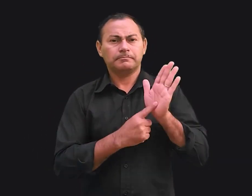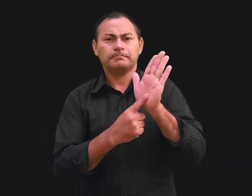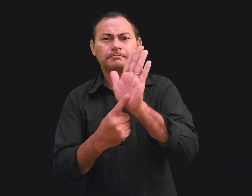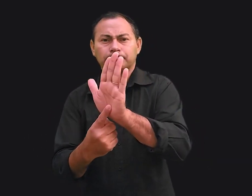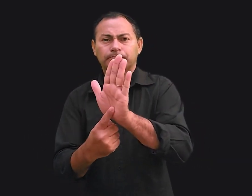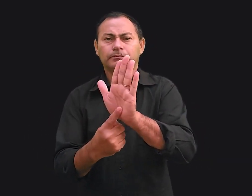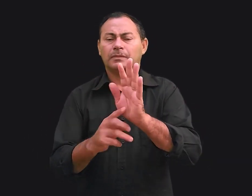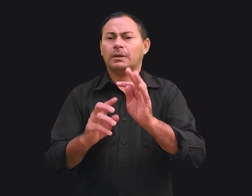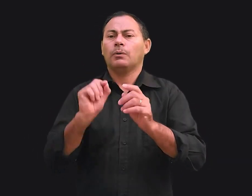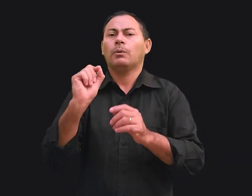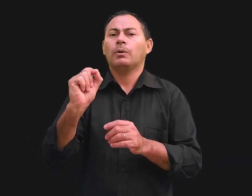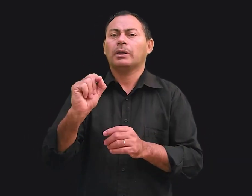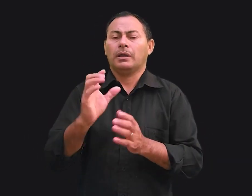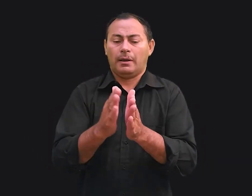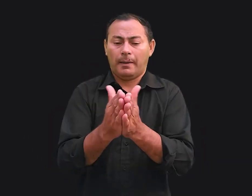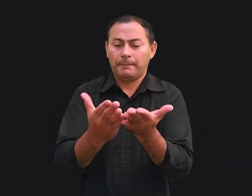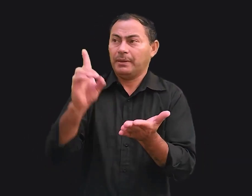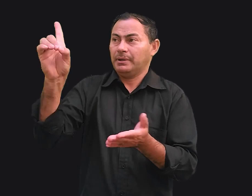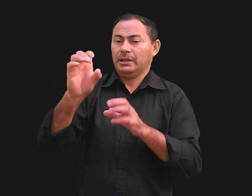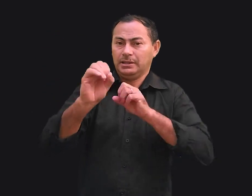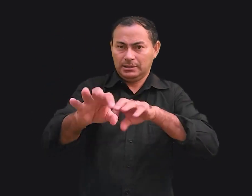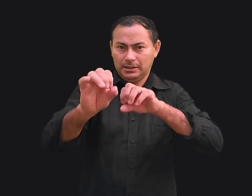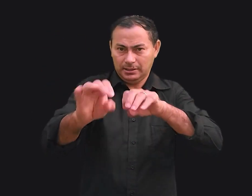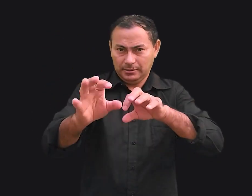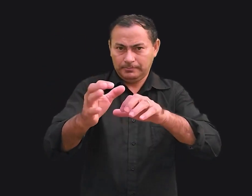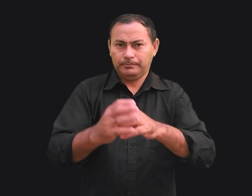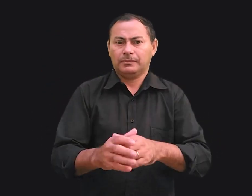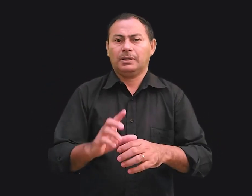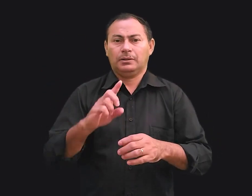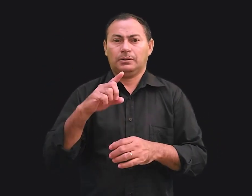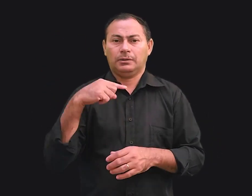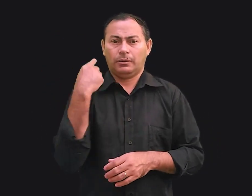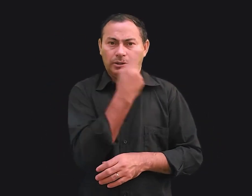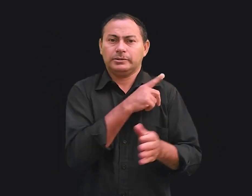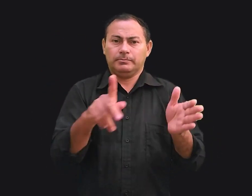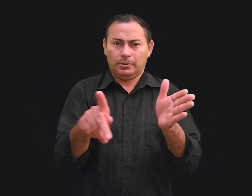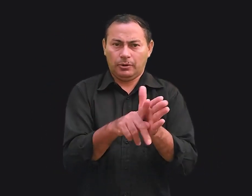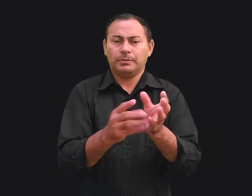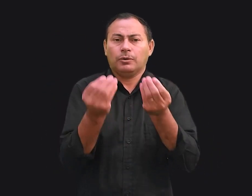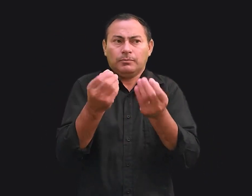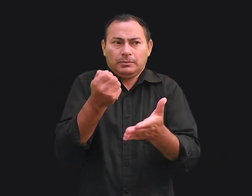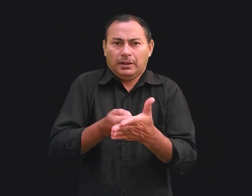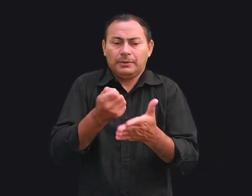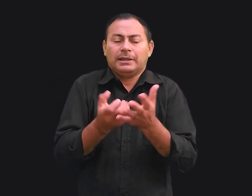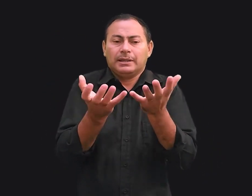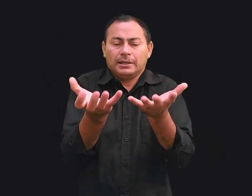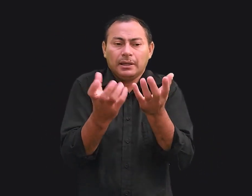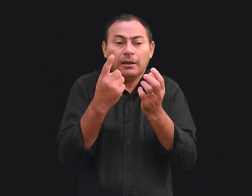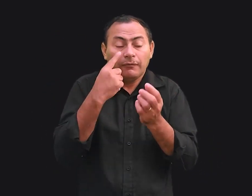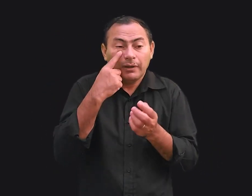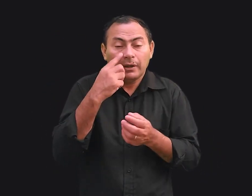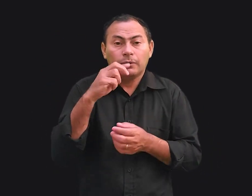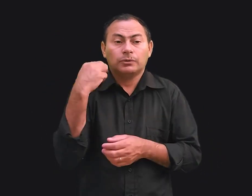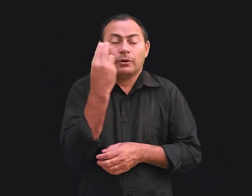revelação sobre o que a Bíblia ensina, sobre nós mesmos e como devemos buscar os nossos